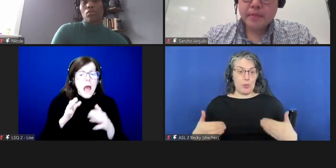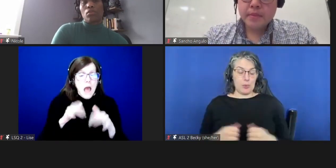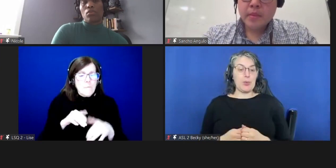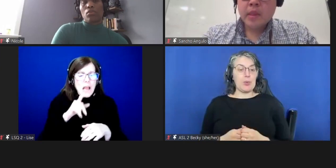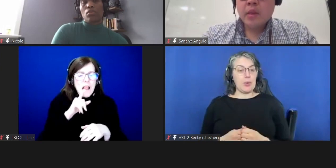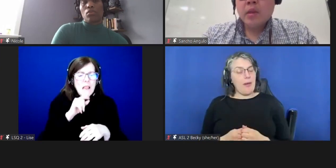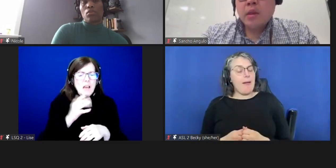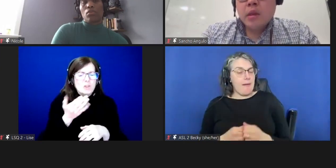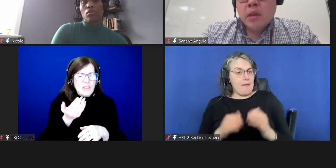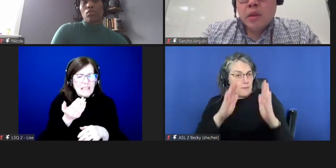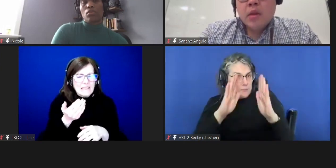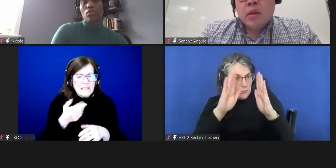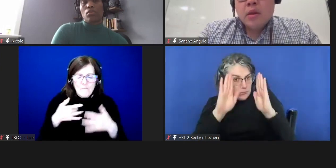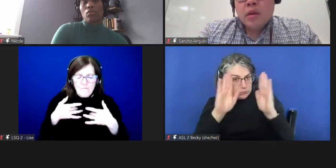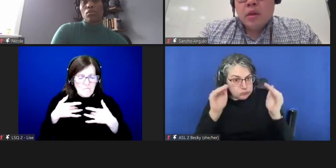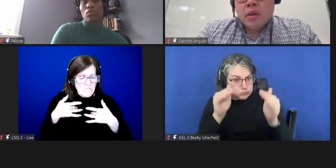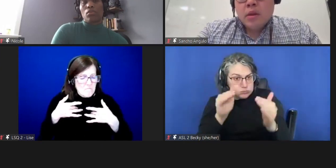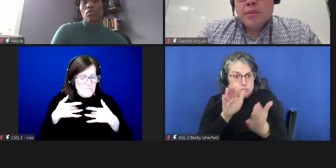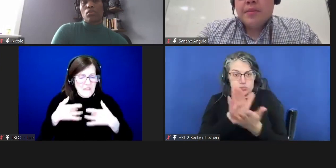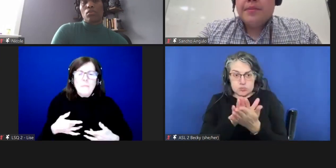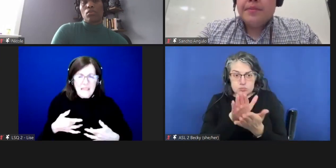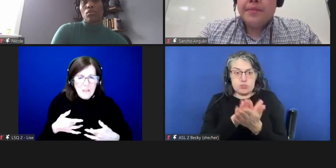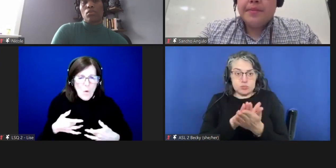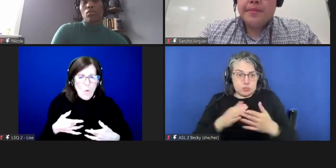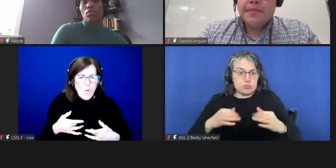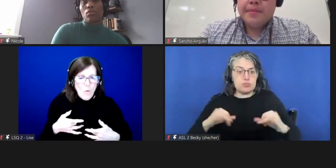mais j'étais encore capable de faire